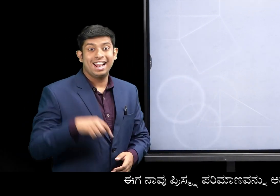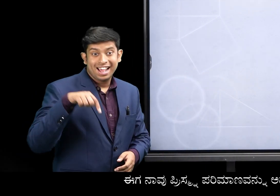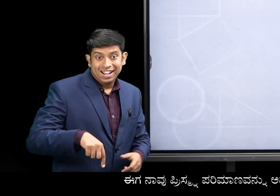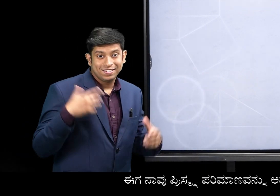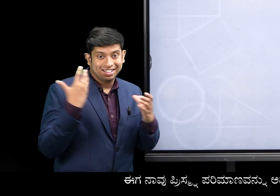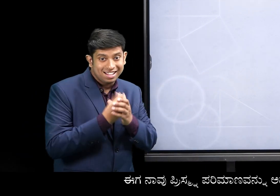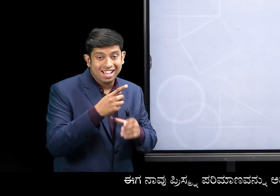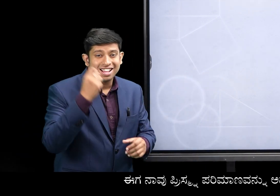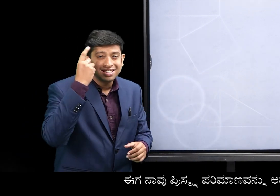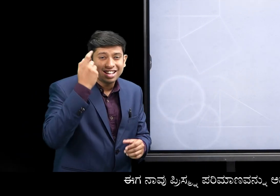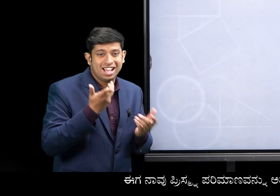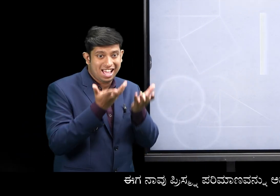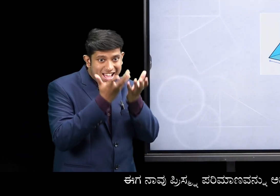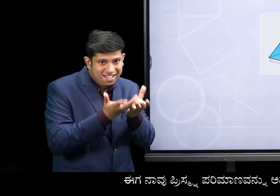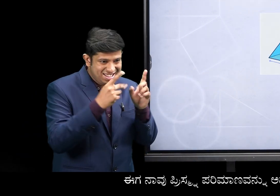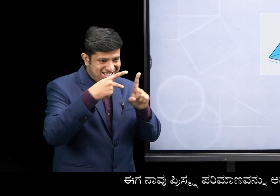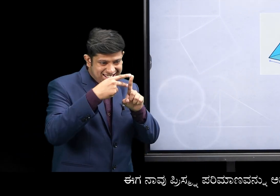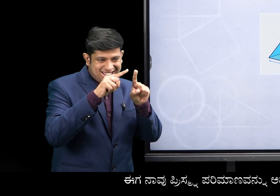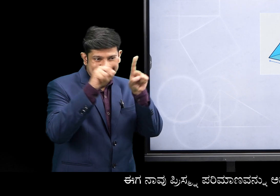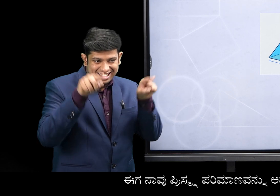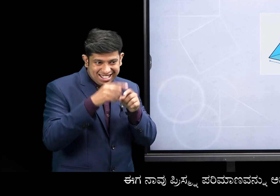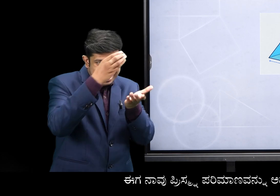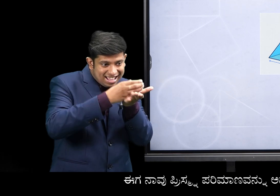ಈಗ ನಾವು ಪ್ರಿಸಂನ ಪರಿಮಾಣವನ್ನ ಅರ್ಥ ಮಾಡ್ಕೊಳ್ತೇವೆ.